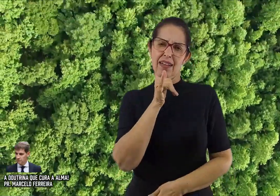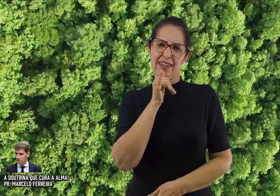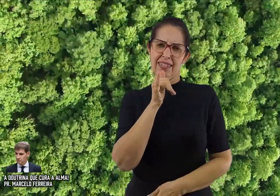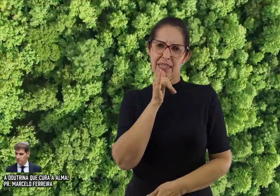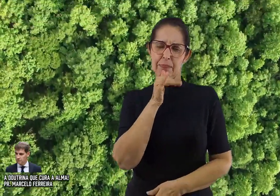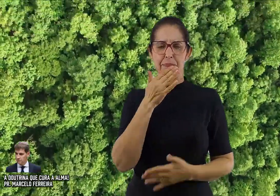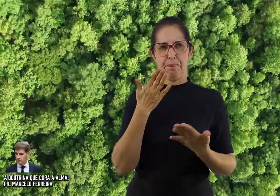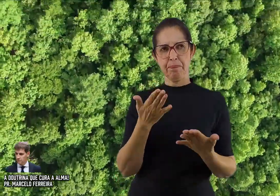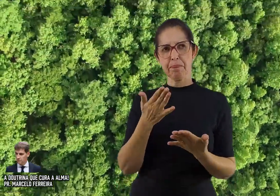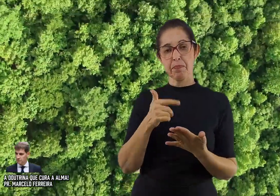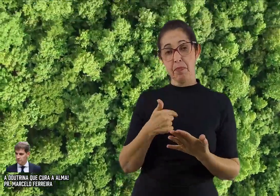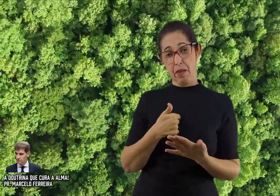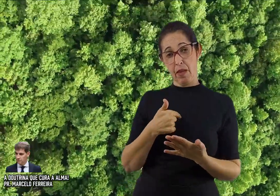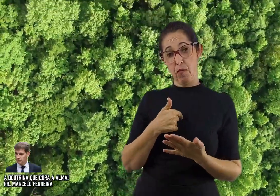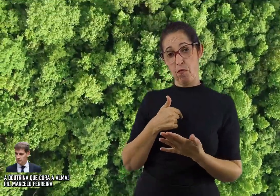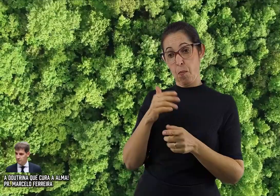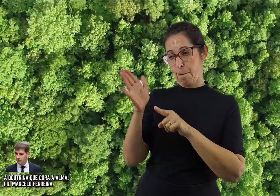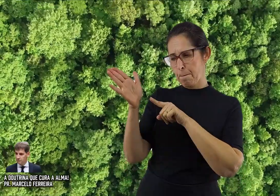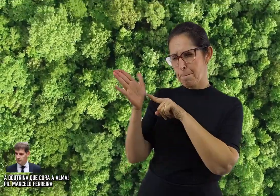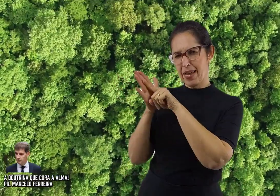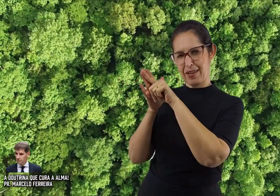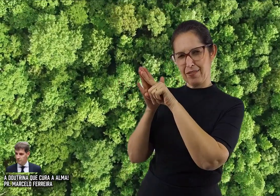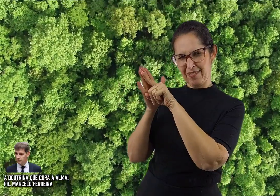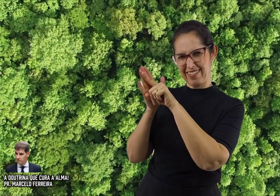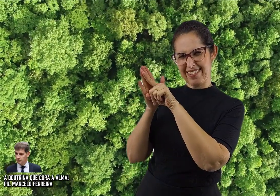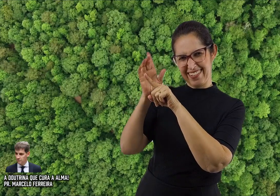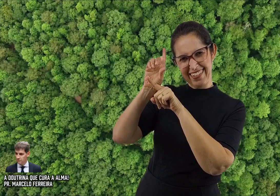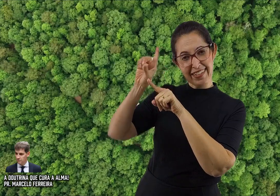de consultar o Senhor.